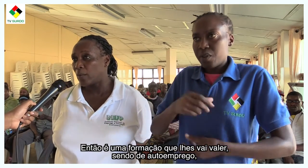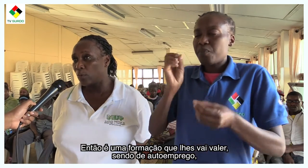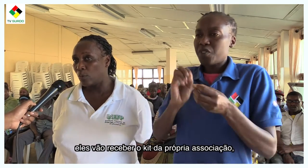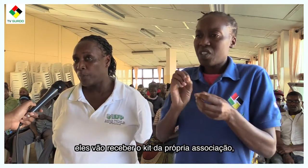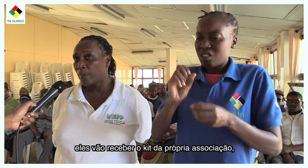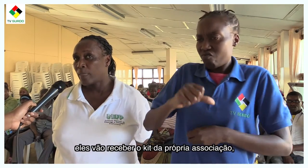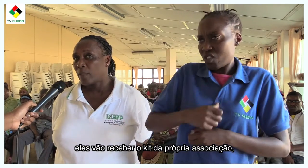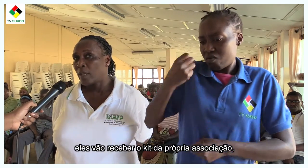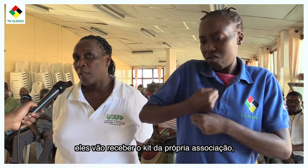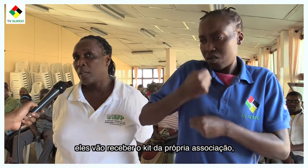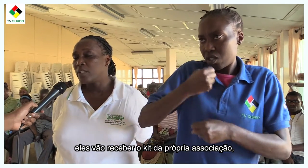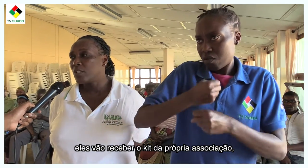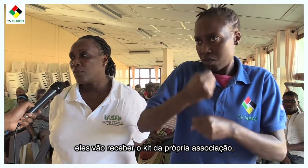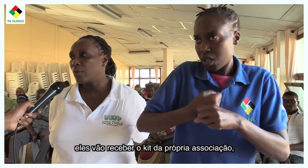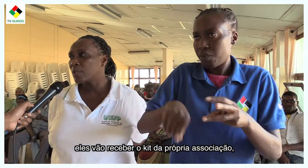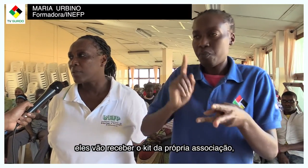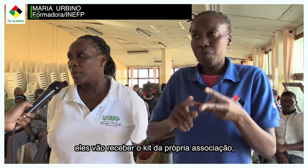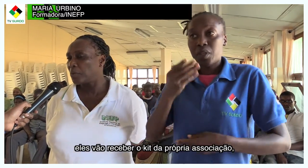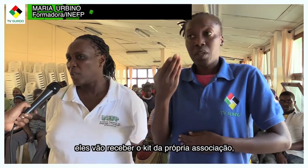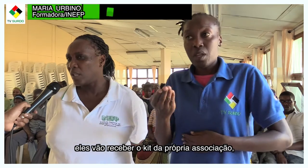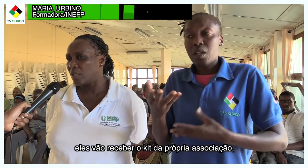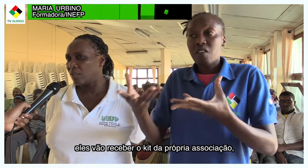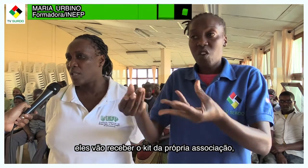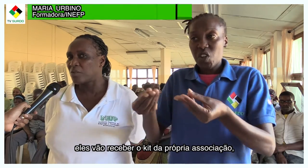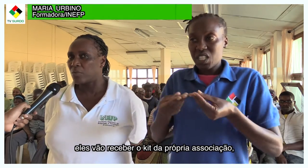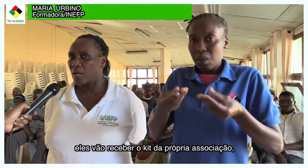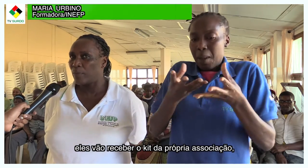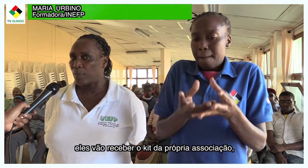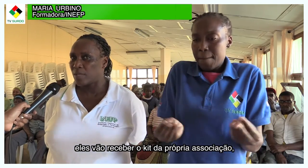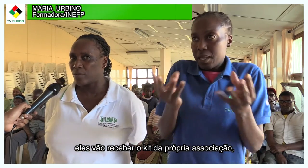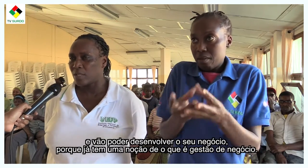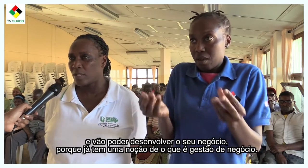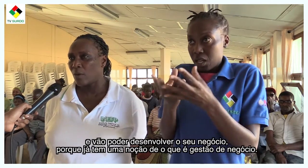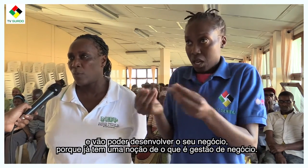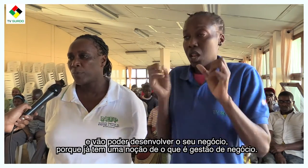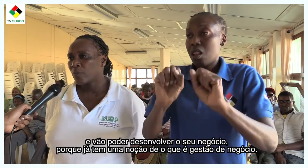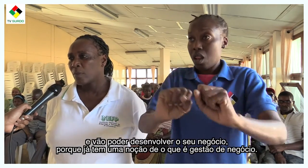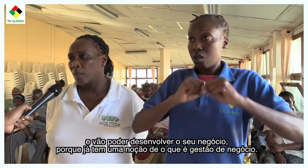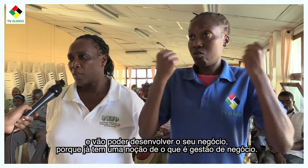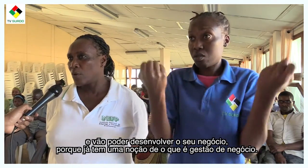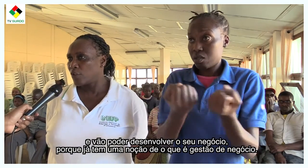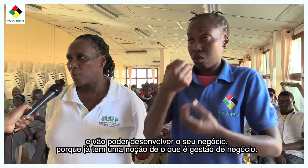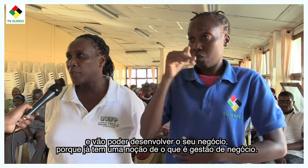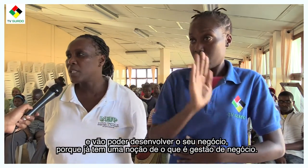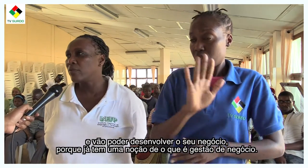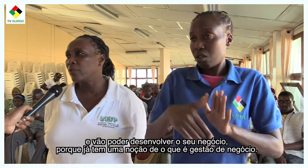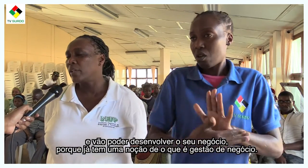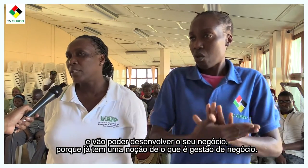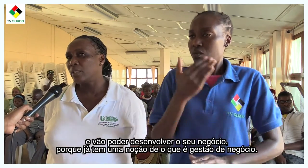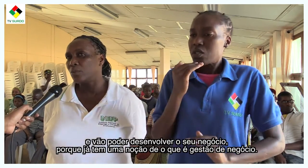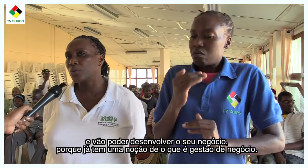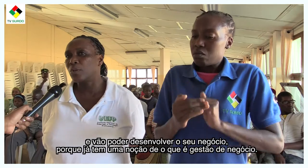autoemprego, eles vão receber o kit da própria associação. Então, eles vão poder